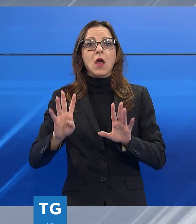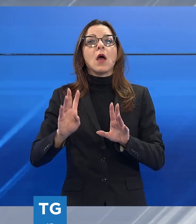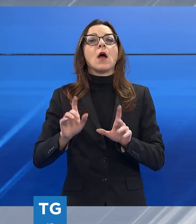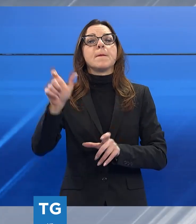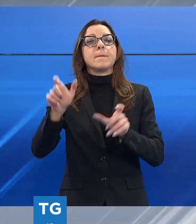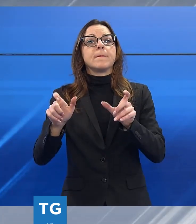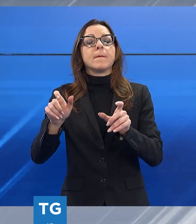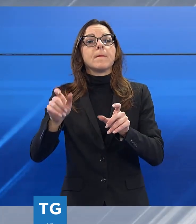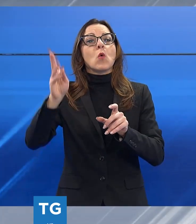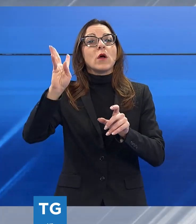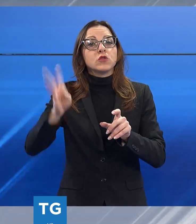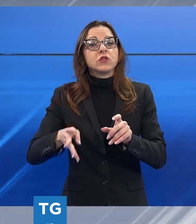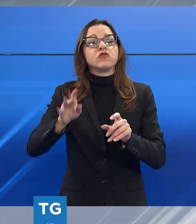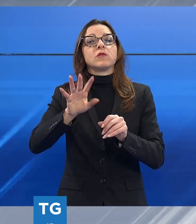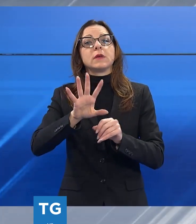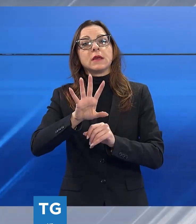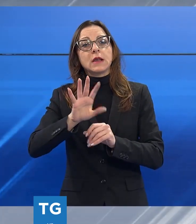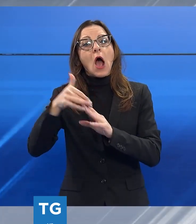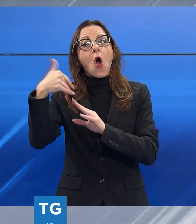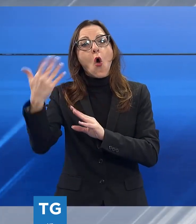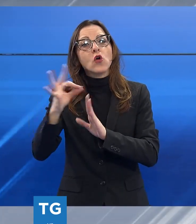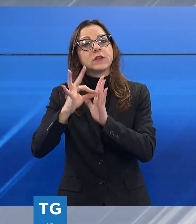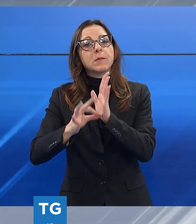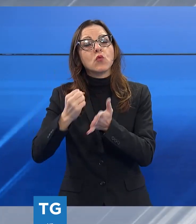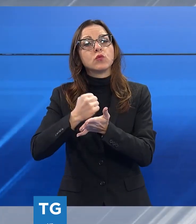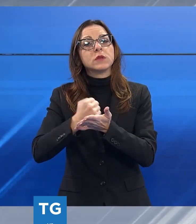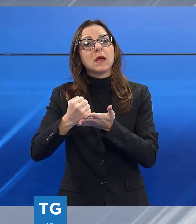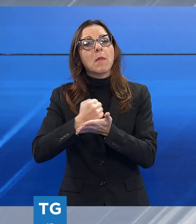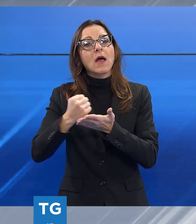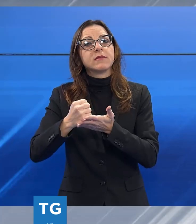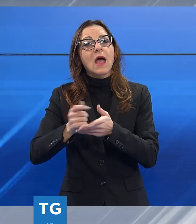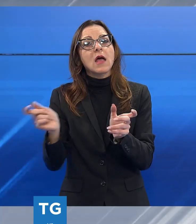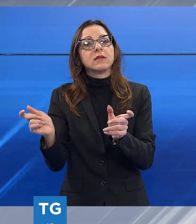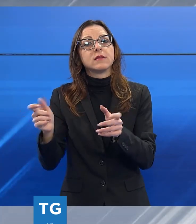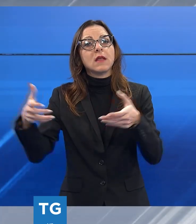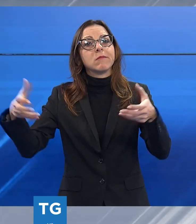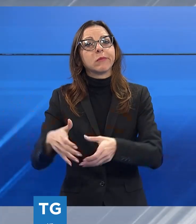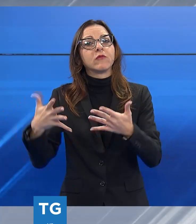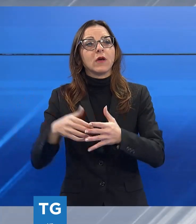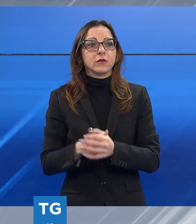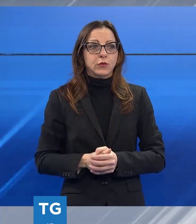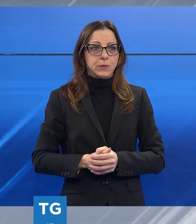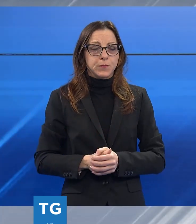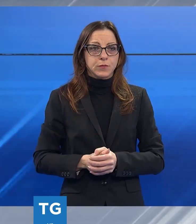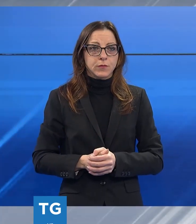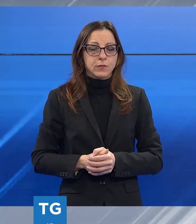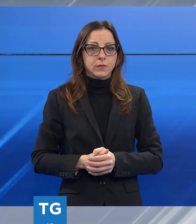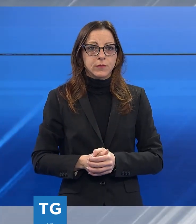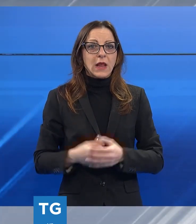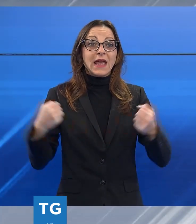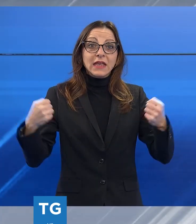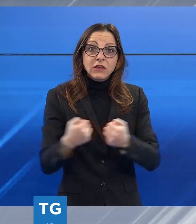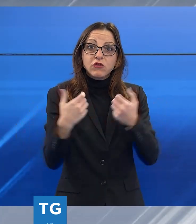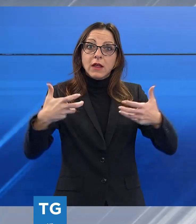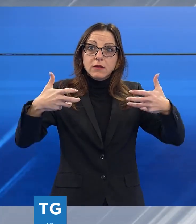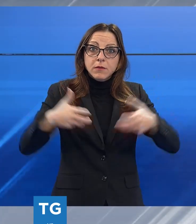14.042 punti di patente decurtati. Sul fronte degli incidenti si registra un lieve aumento con 440